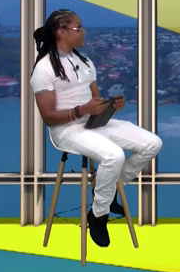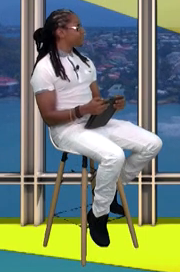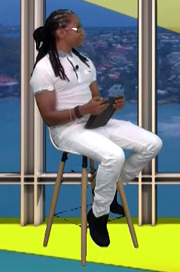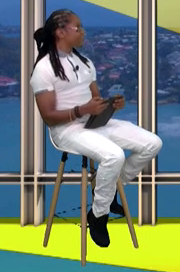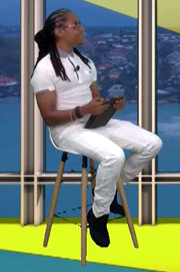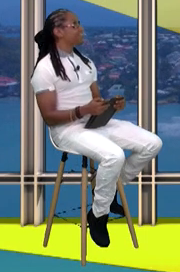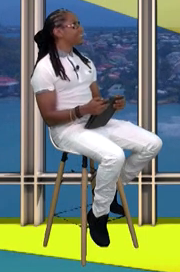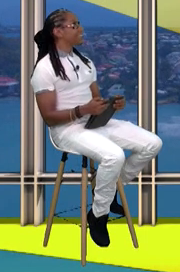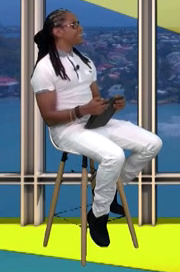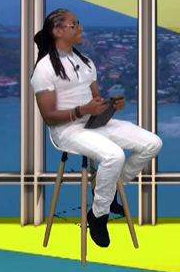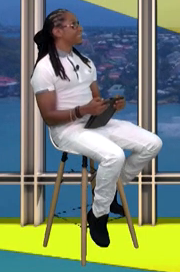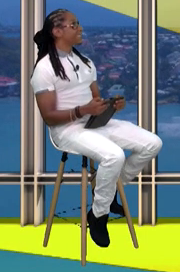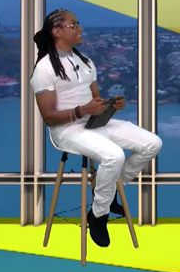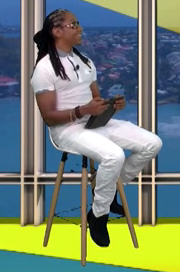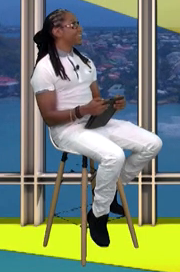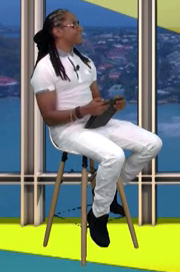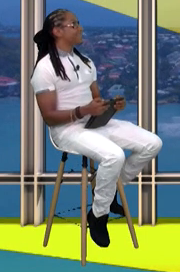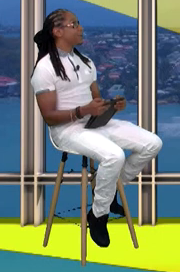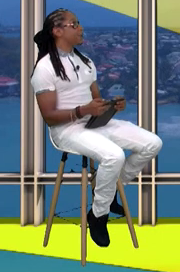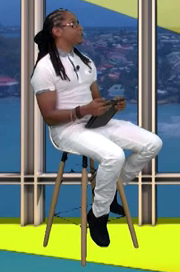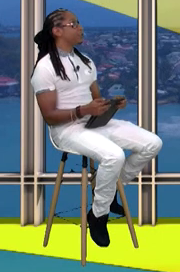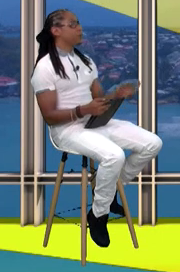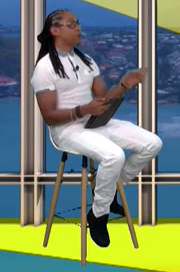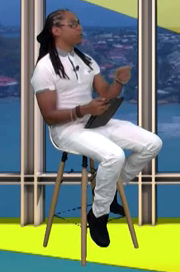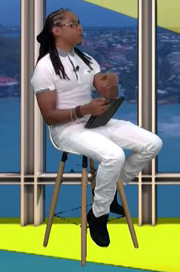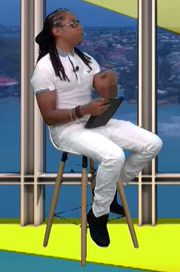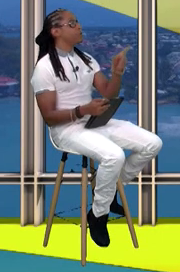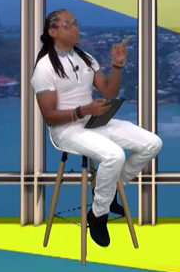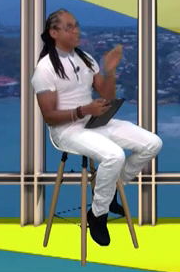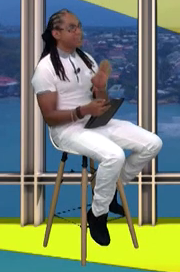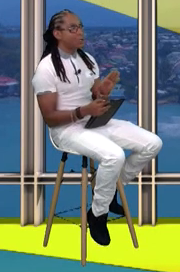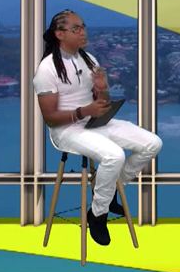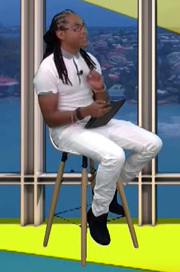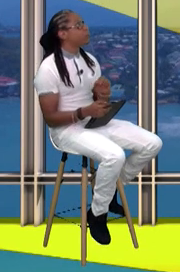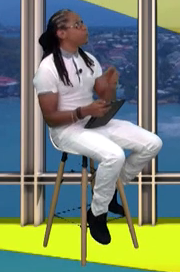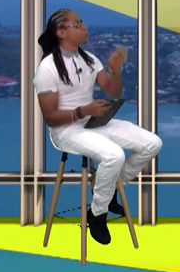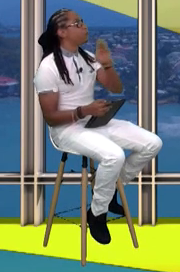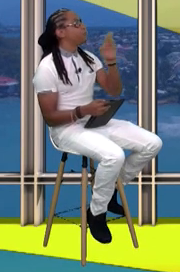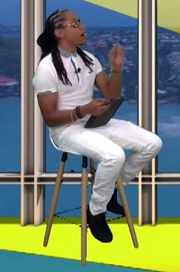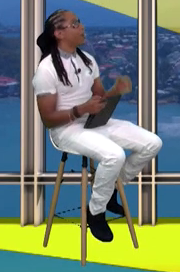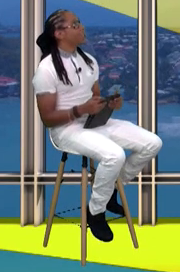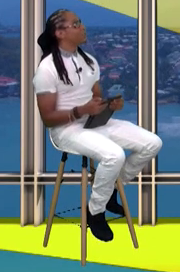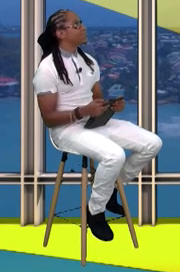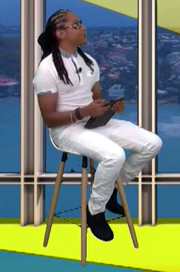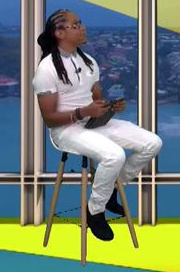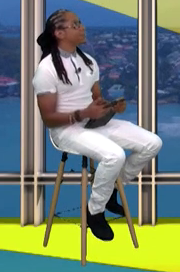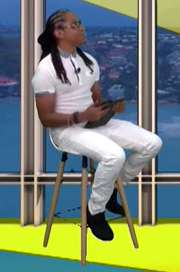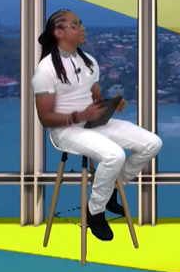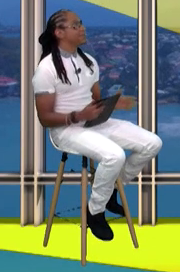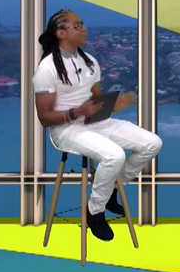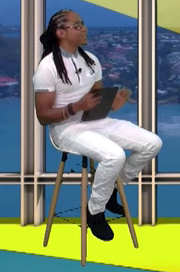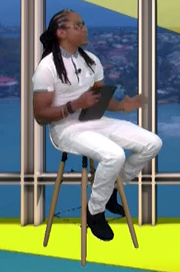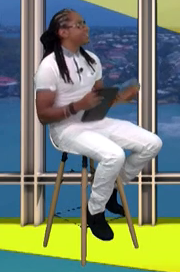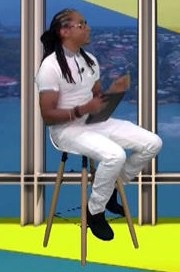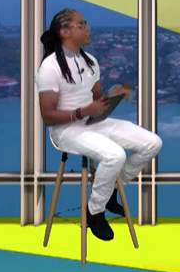est exposée tous les ans au mois de septembre. Excellent, là, justement, encore une fois, ça c'est cadeau, ça c'est pour nous, vous pouvez voir juste à côté des petites